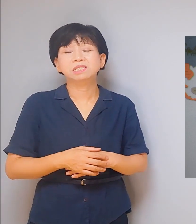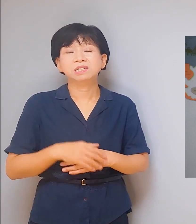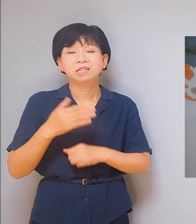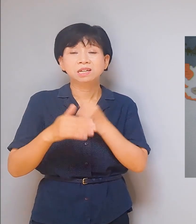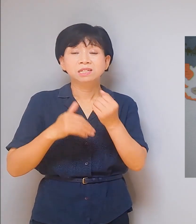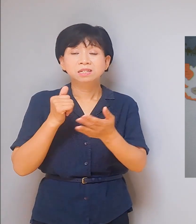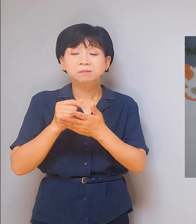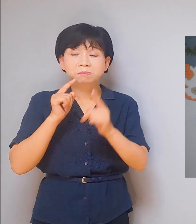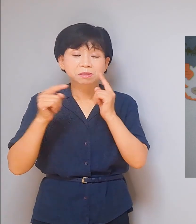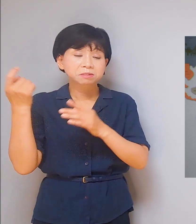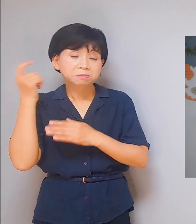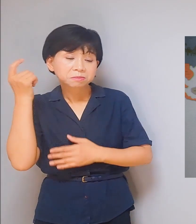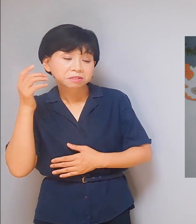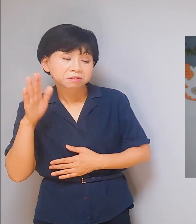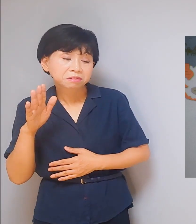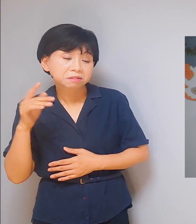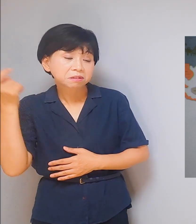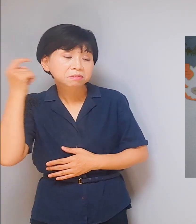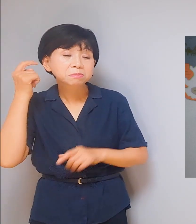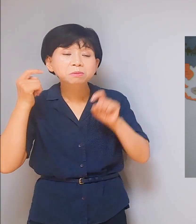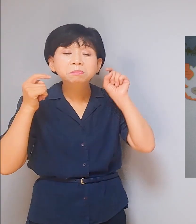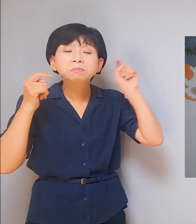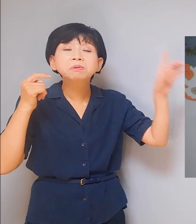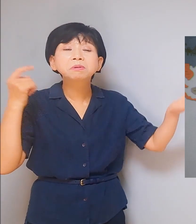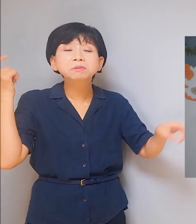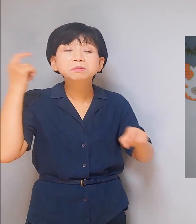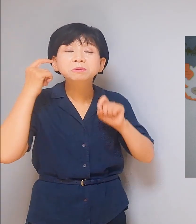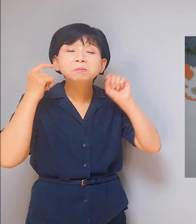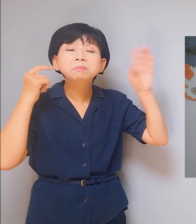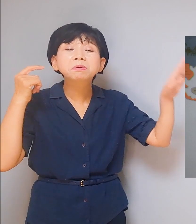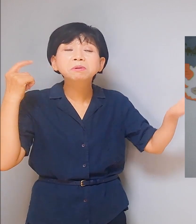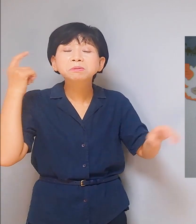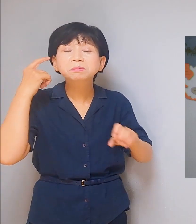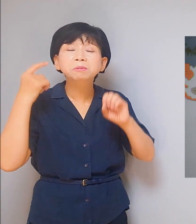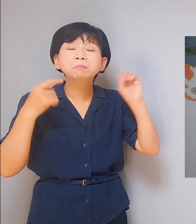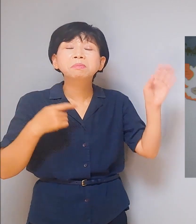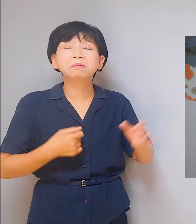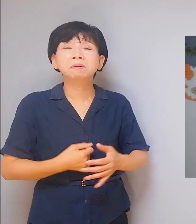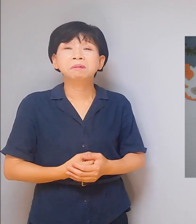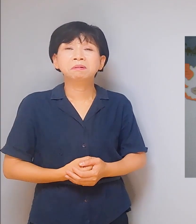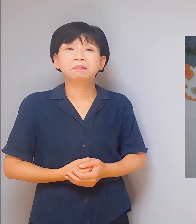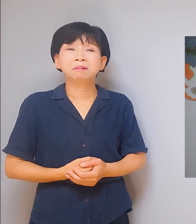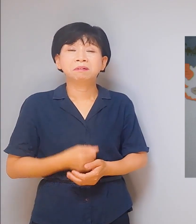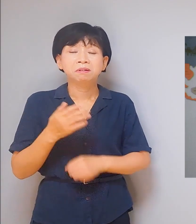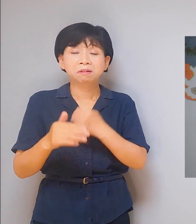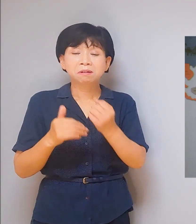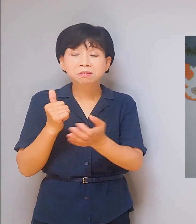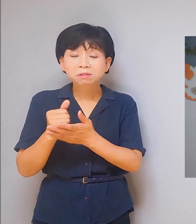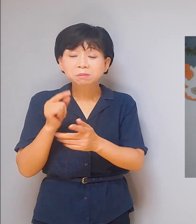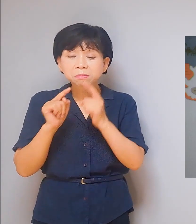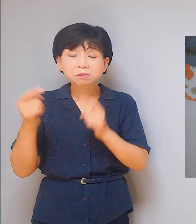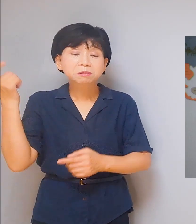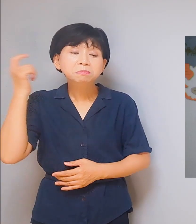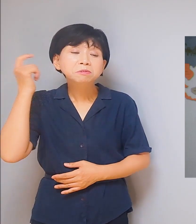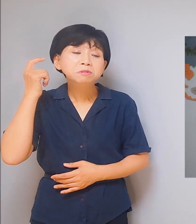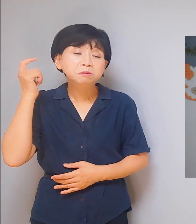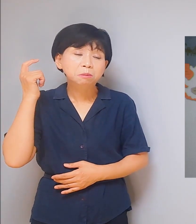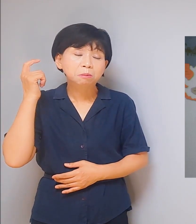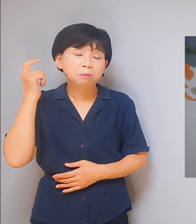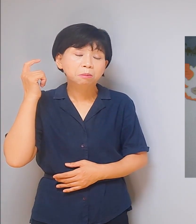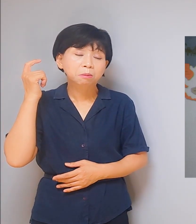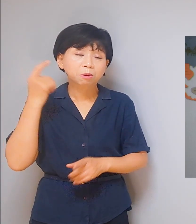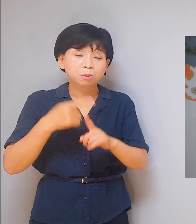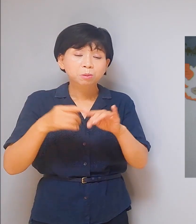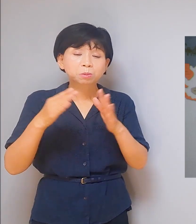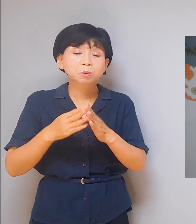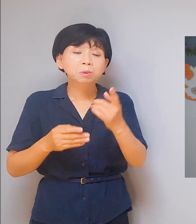말씀이 들리긴 들리는데 한 귀로 듣고 한 귀로 쏙 빠져나가는 거죠. 하나님의 말씀을 듣기는 들었는데